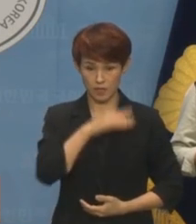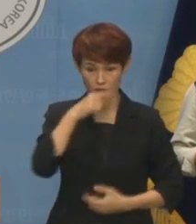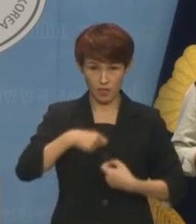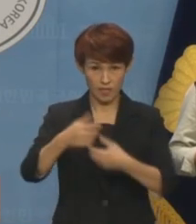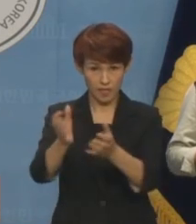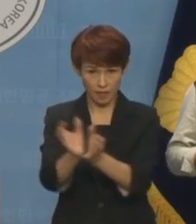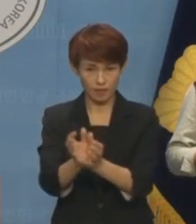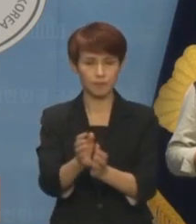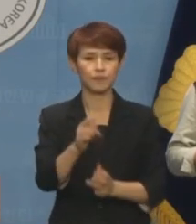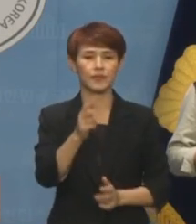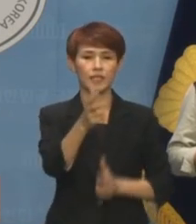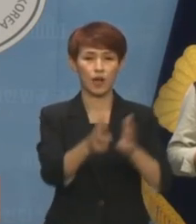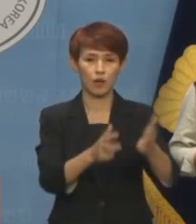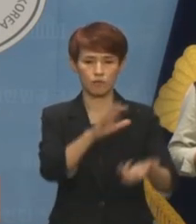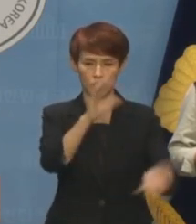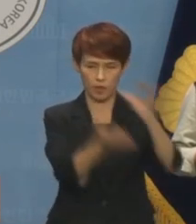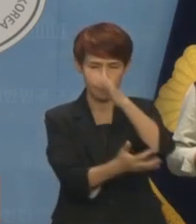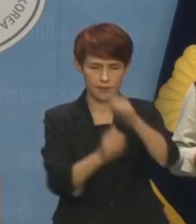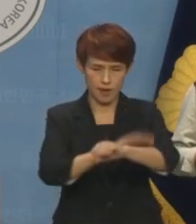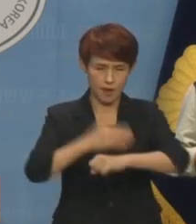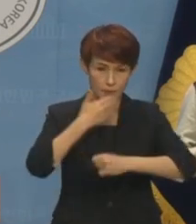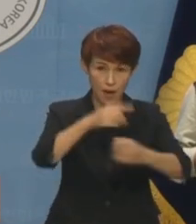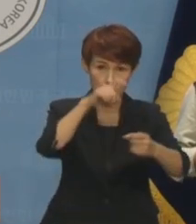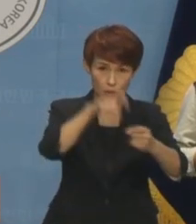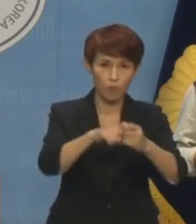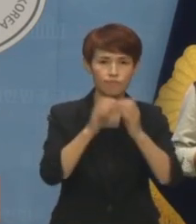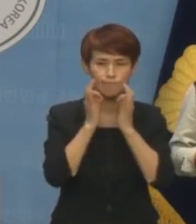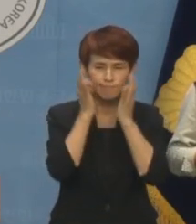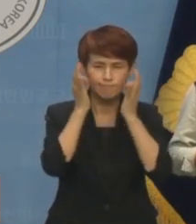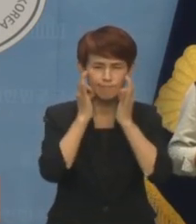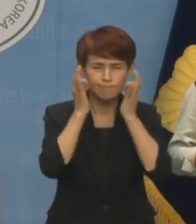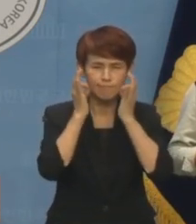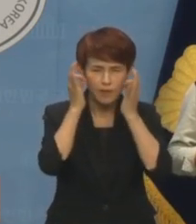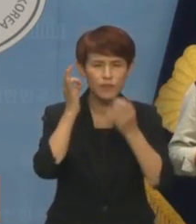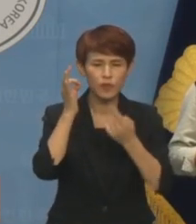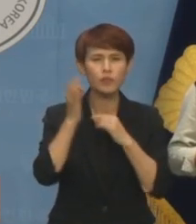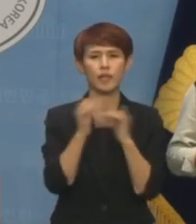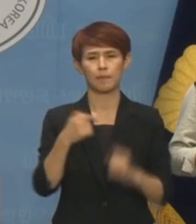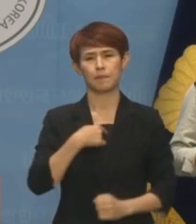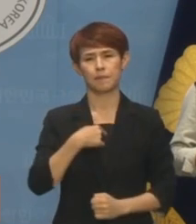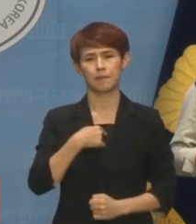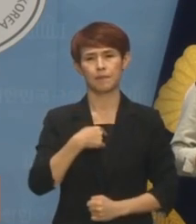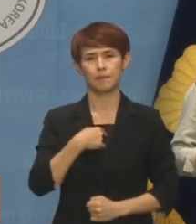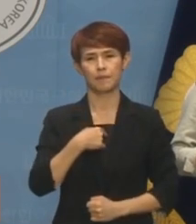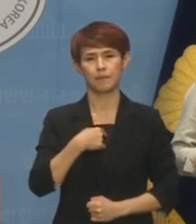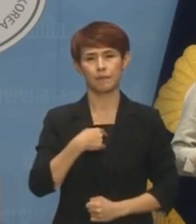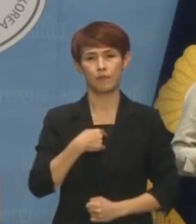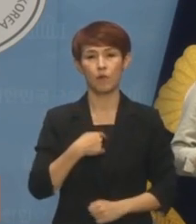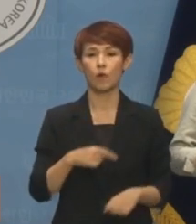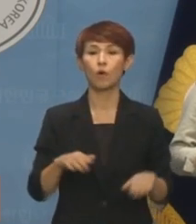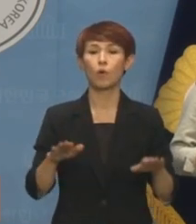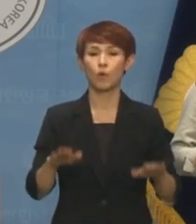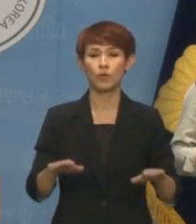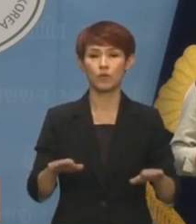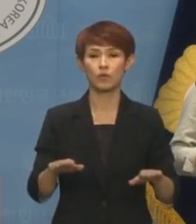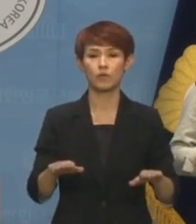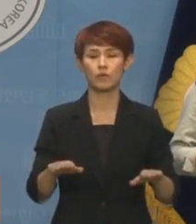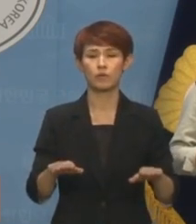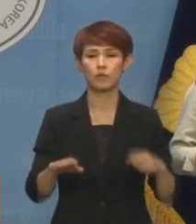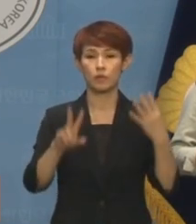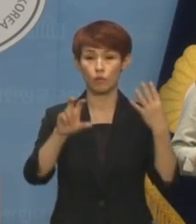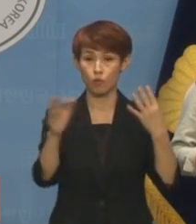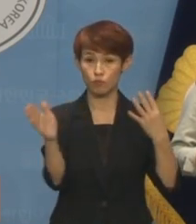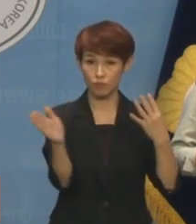정의로운 산업전환을 위해 지속적인 노력을 해왔던 당사자로서 오늘 25일부터